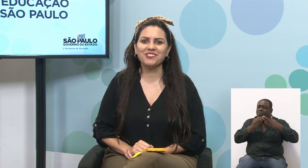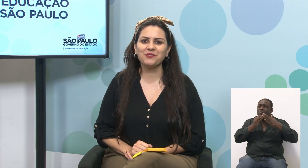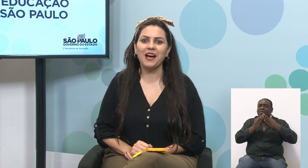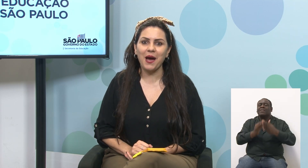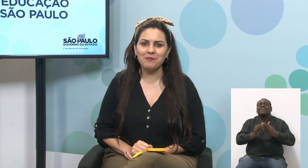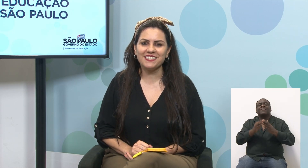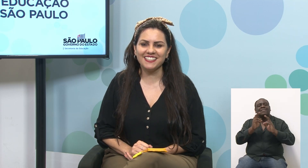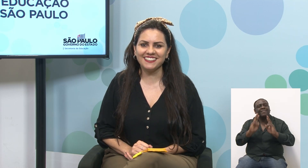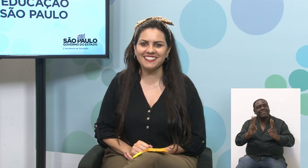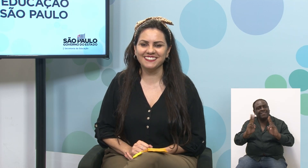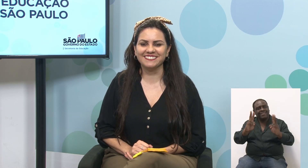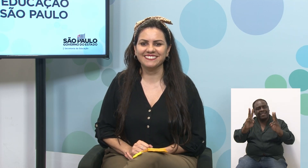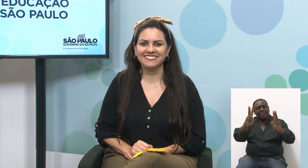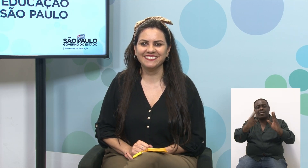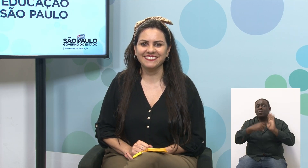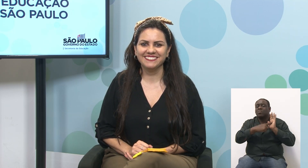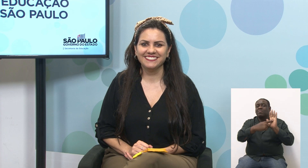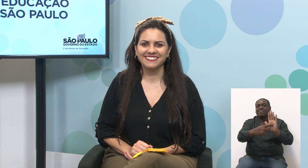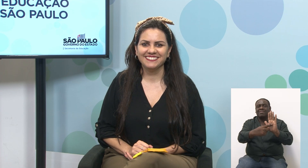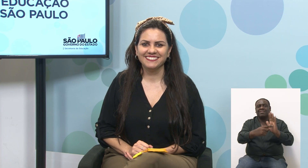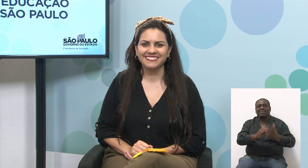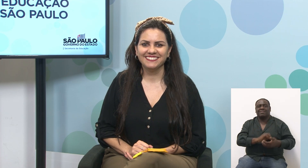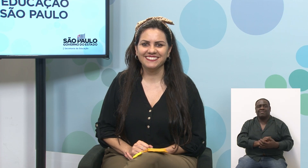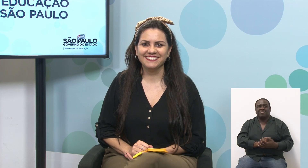a sua apresentação.